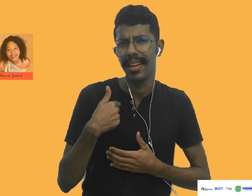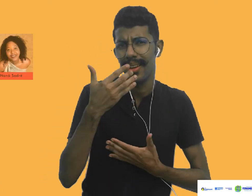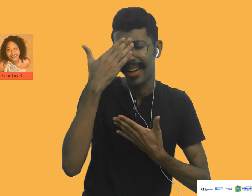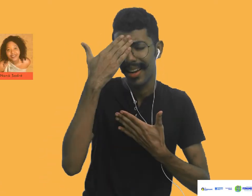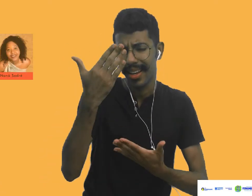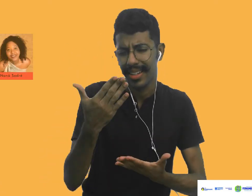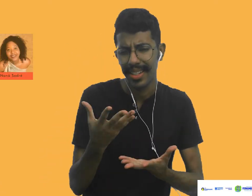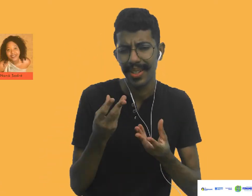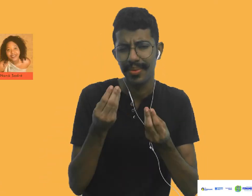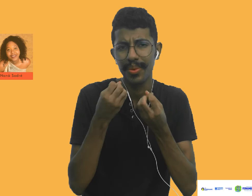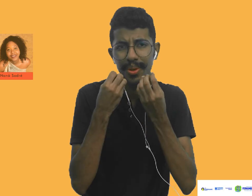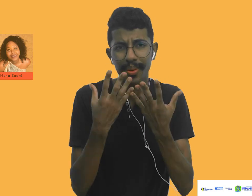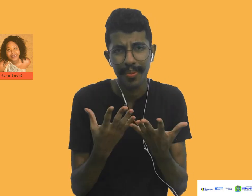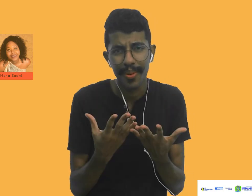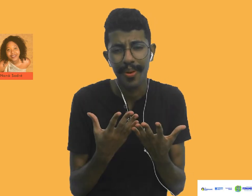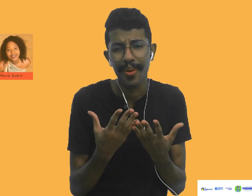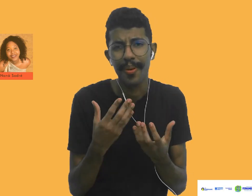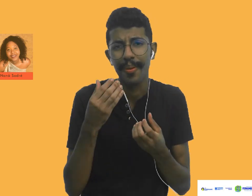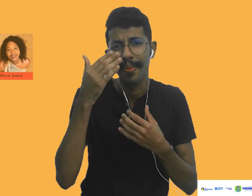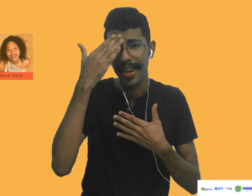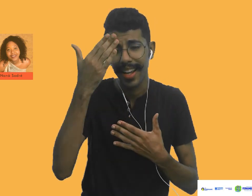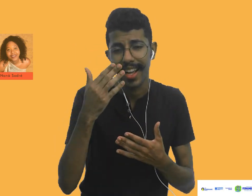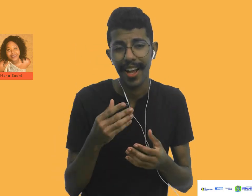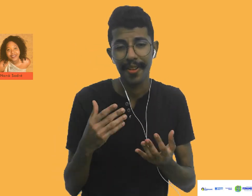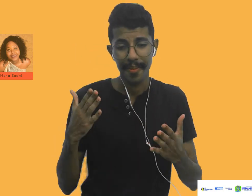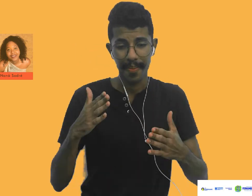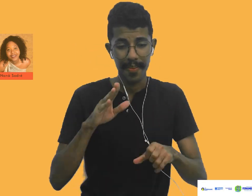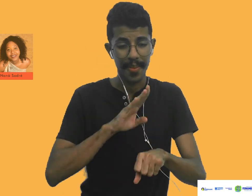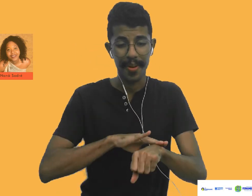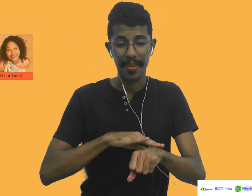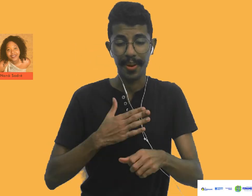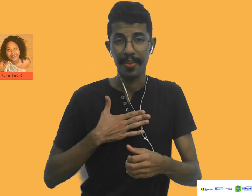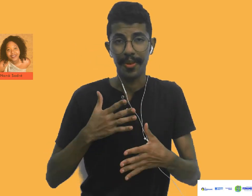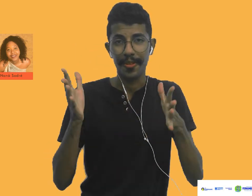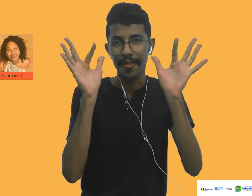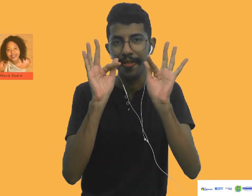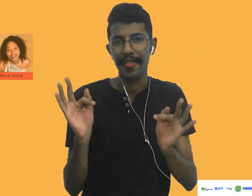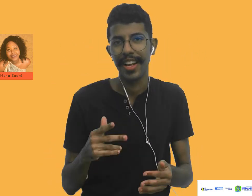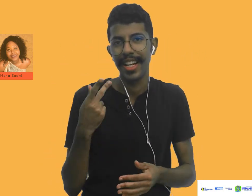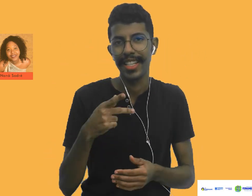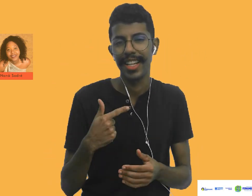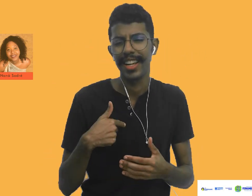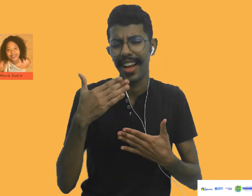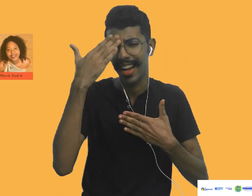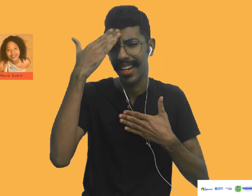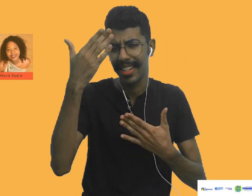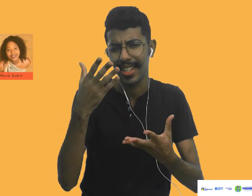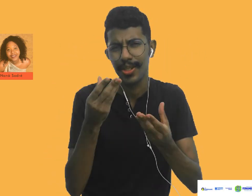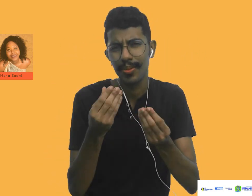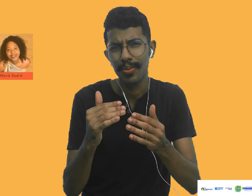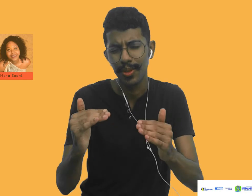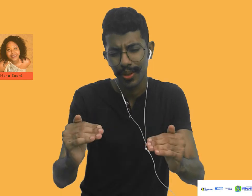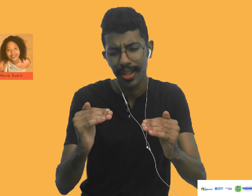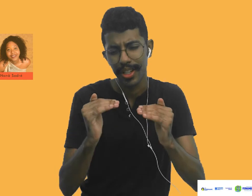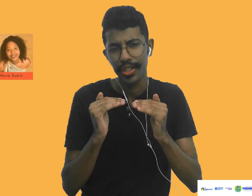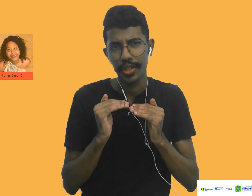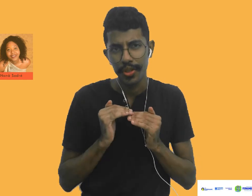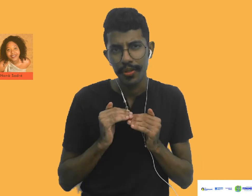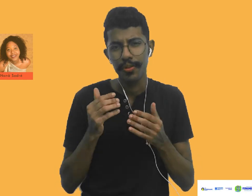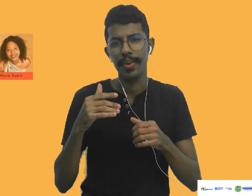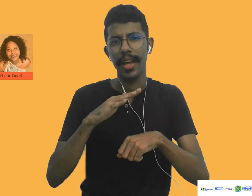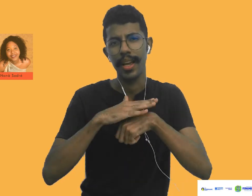Eu agradeço demais a consideração, o respeito, o carinho, né? Muito obrigada. E que o projeto Fogo